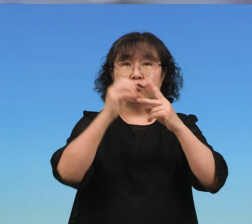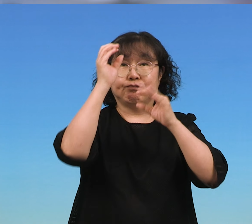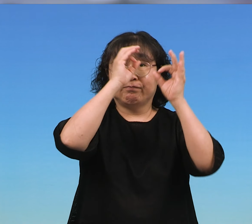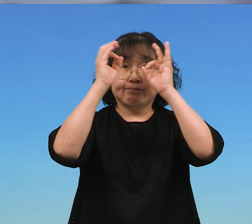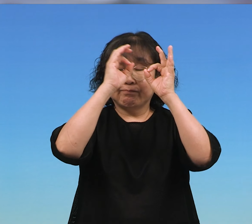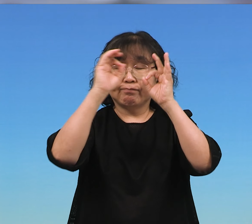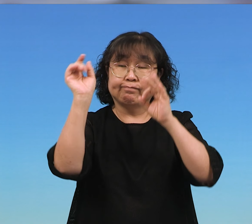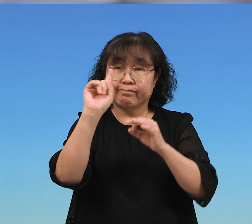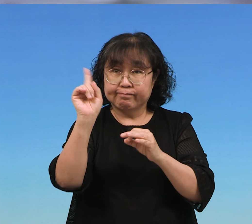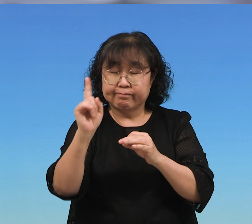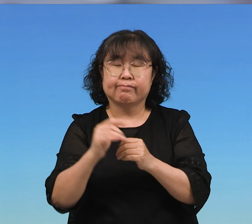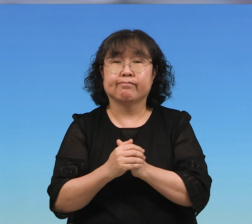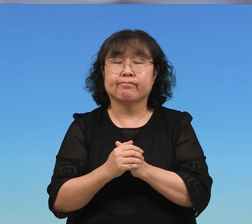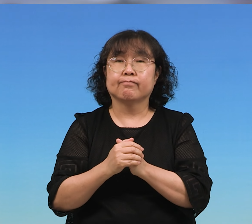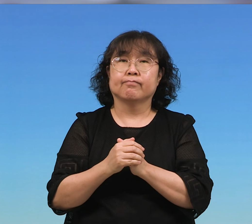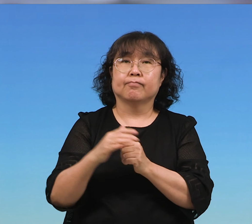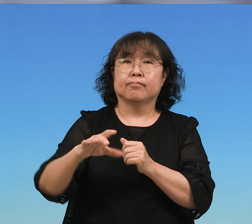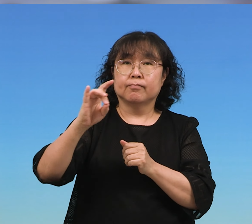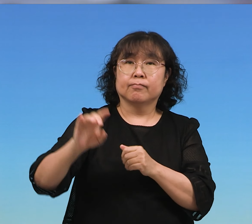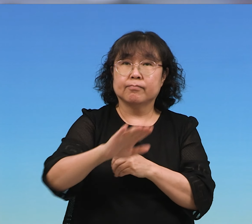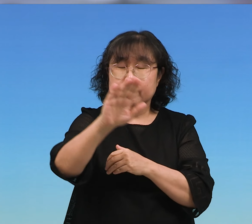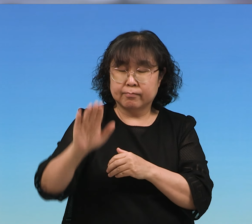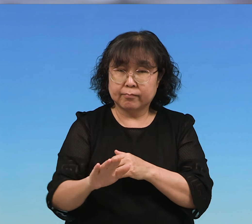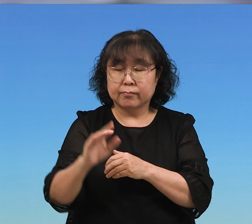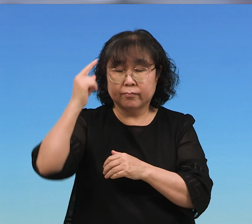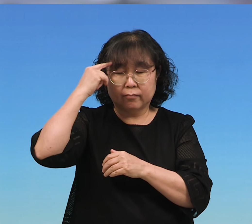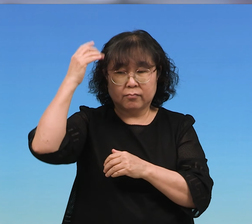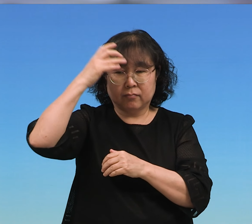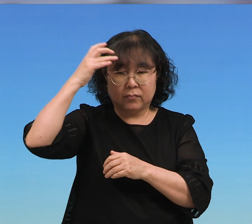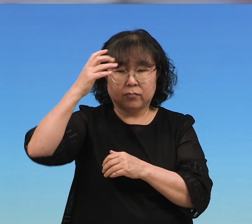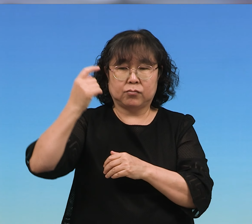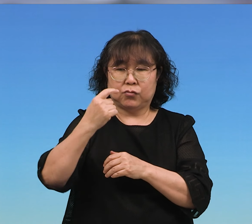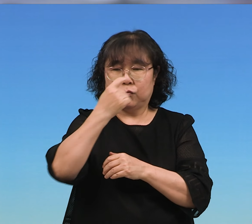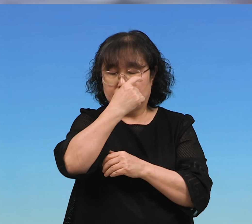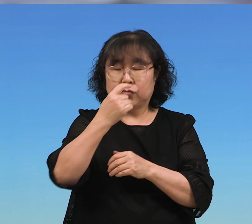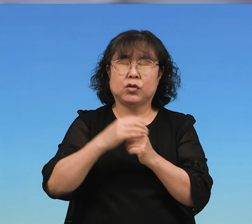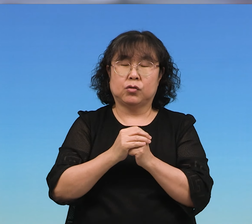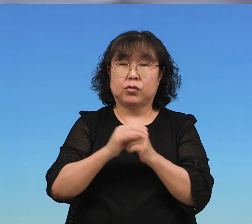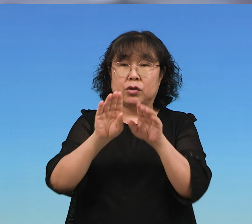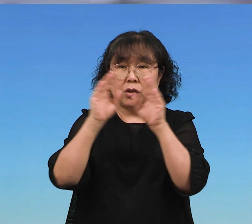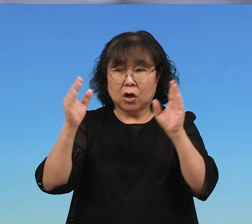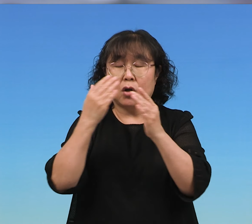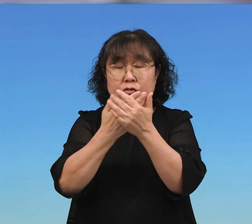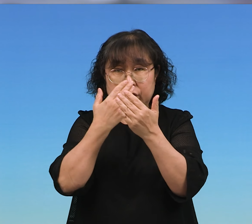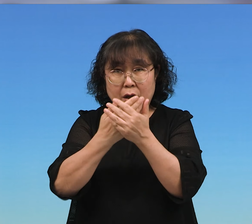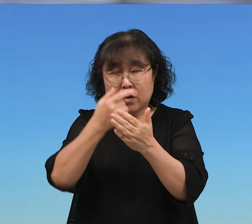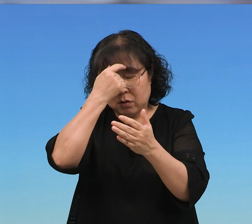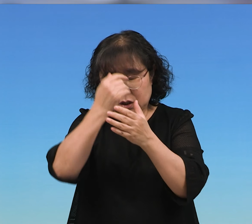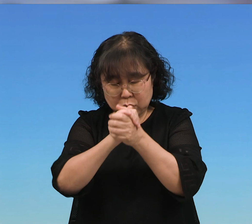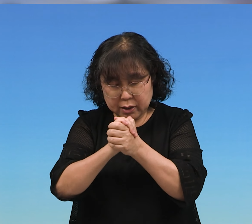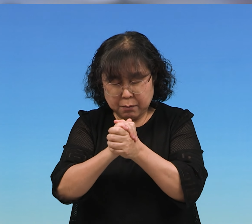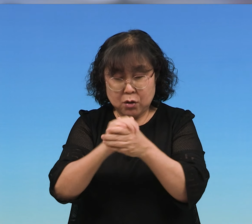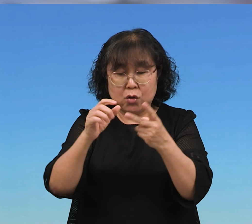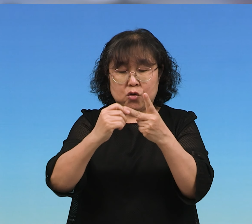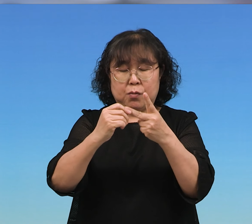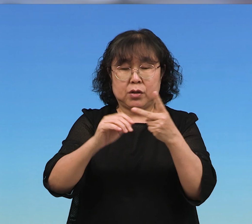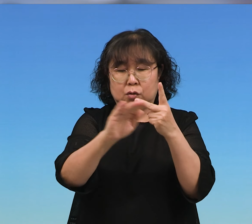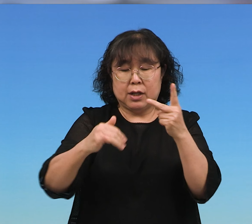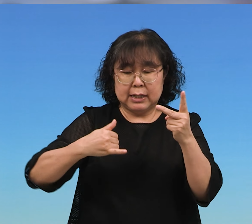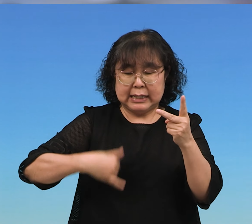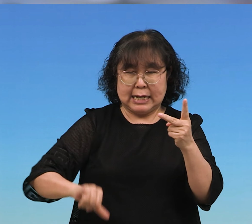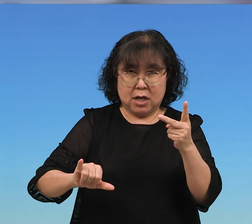그런가 하면 두 번째로 구해야 될 게 하나 있는데요. 먼저 우리가 영안이 열려달라고 그렇게 구해야 된다면 두 번째는